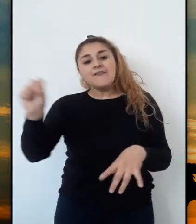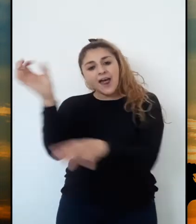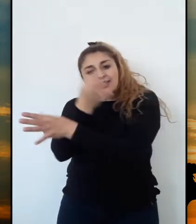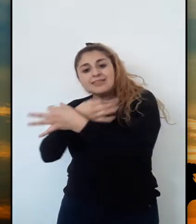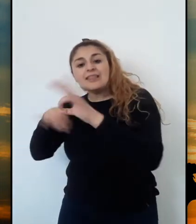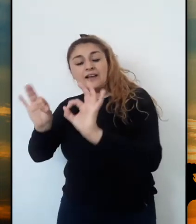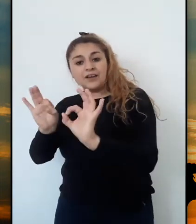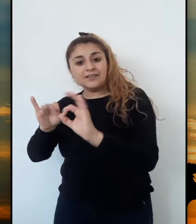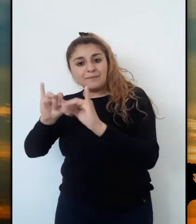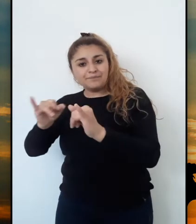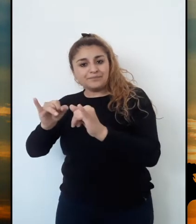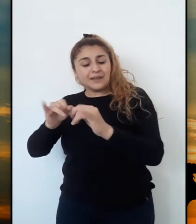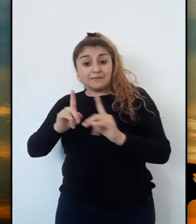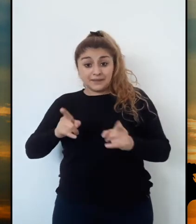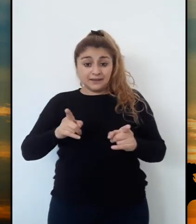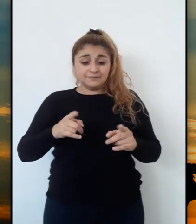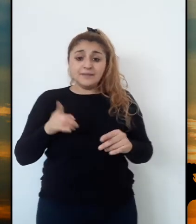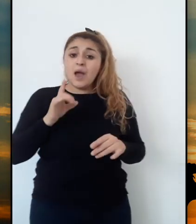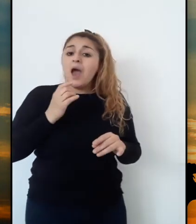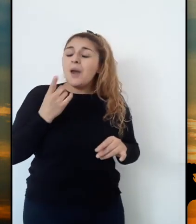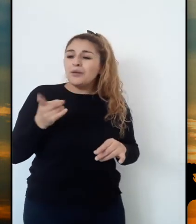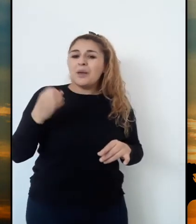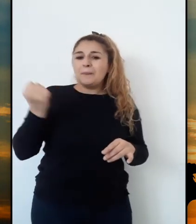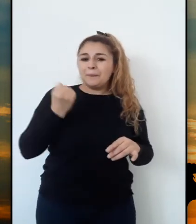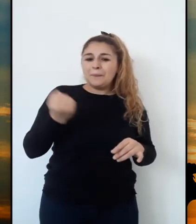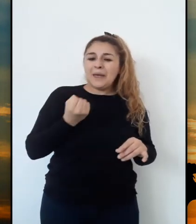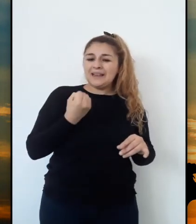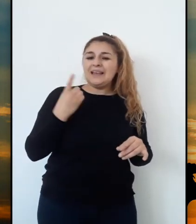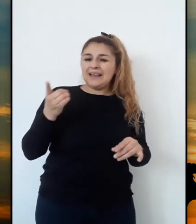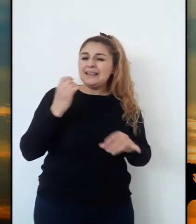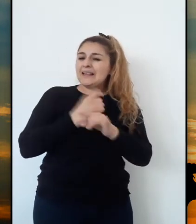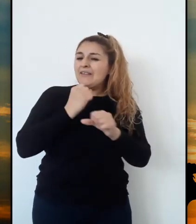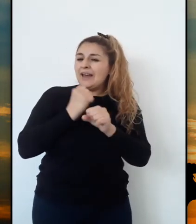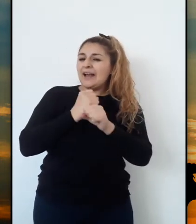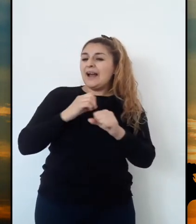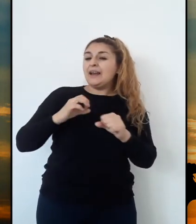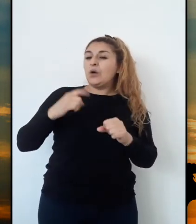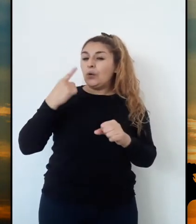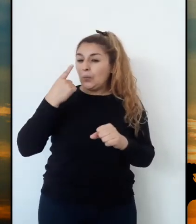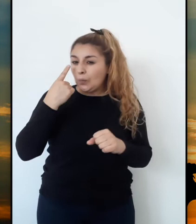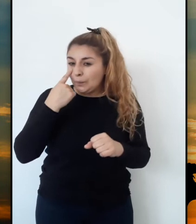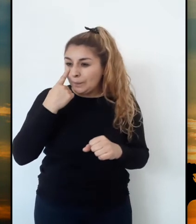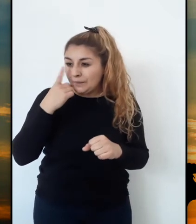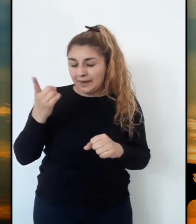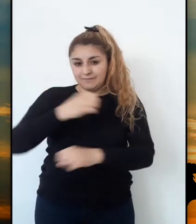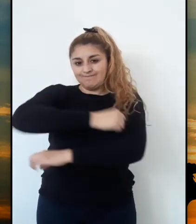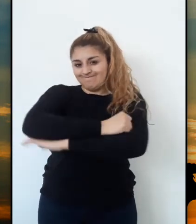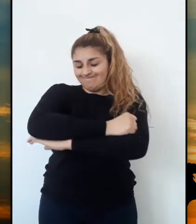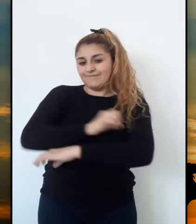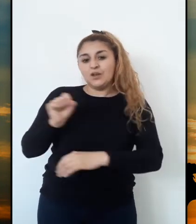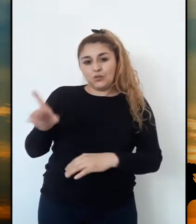En Hébreux 11, chapitre 11, versets 25 à 26. Hebreos capítulo